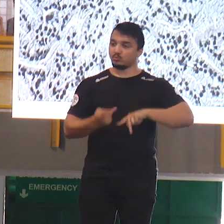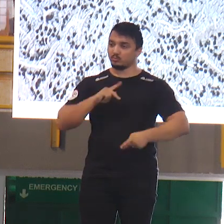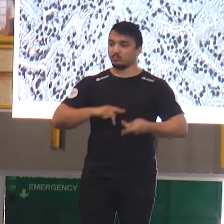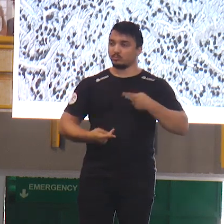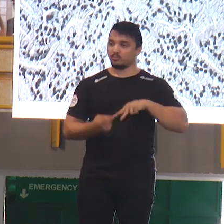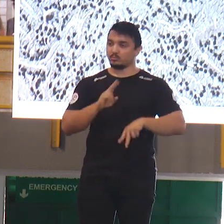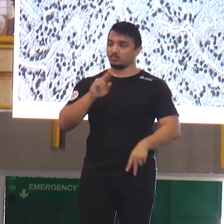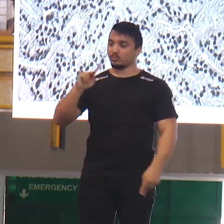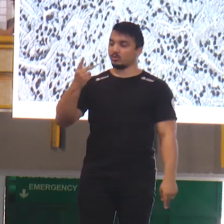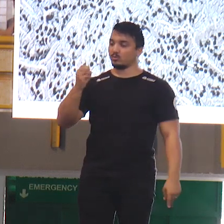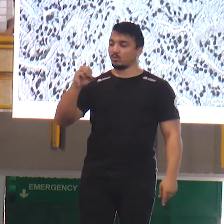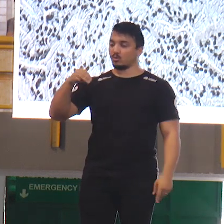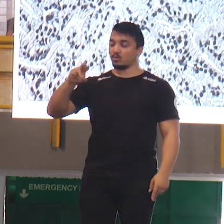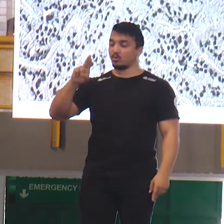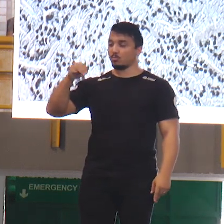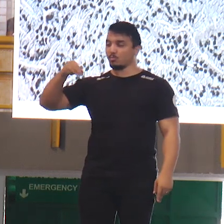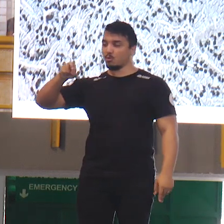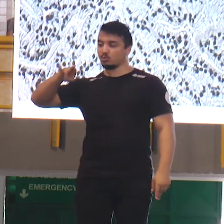isso.